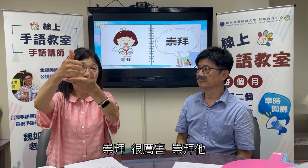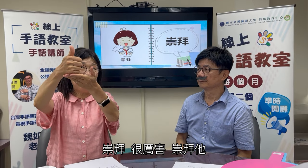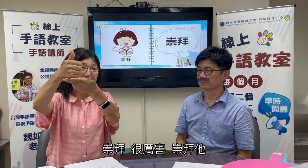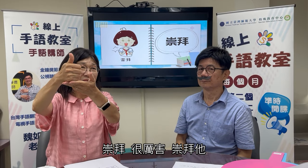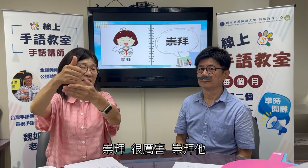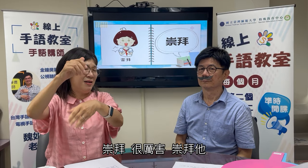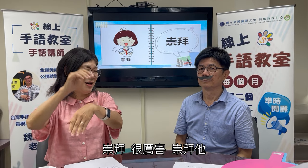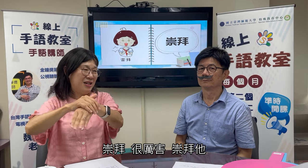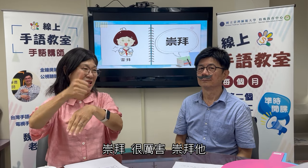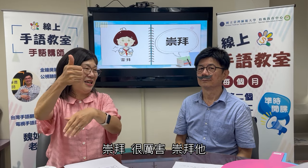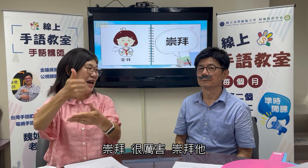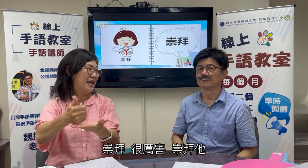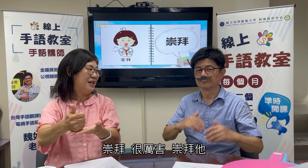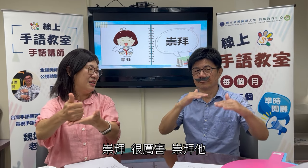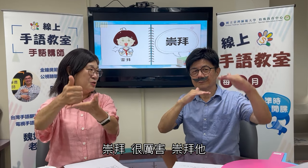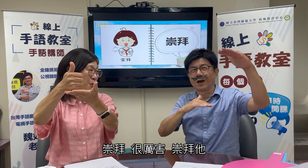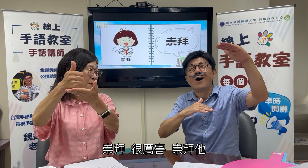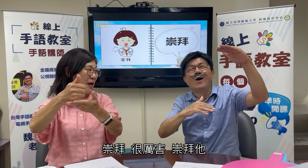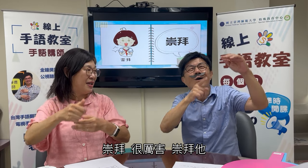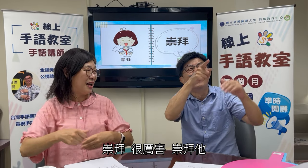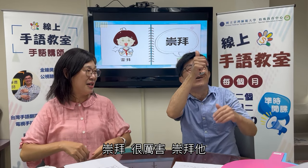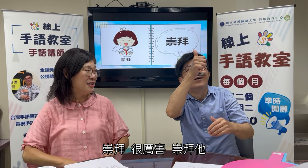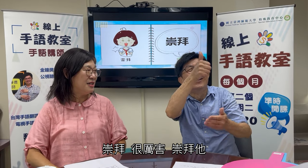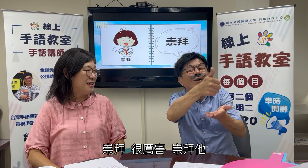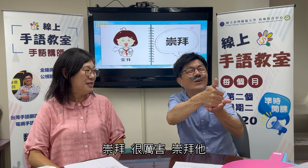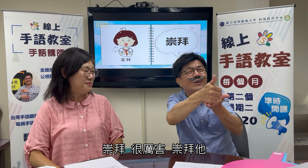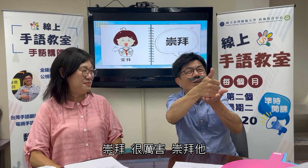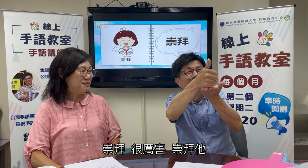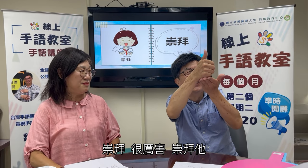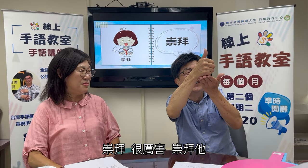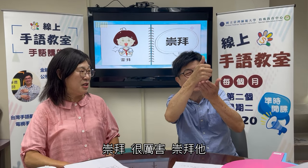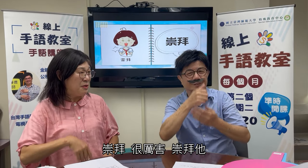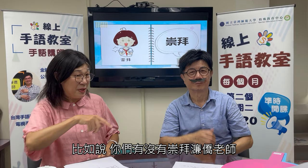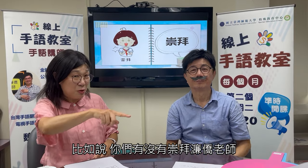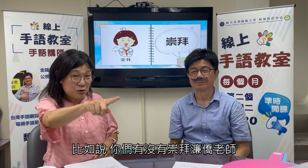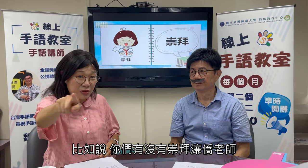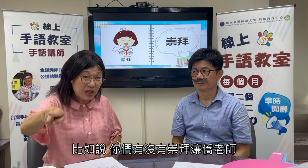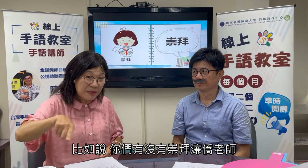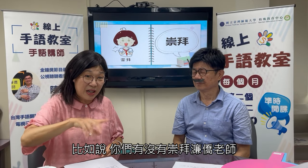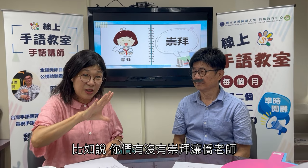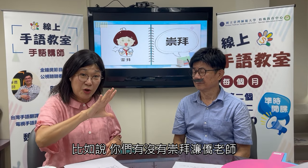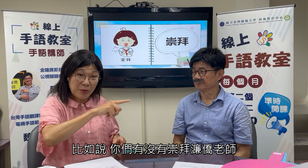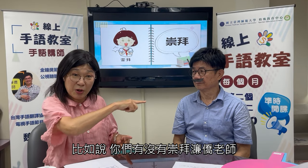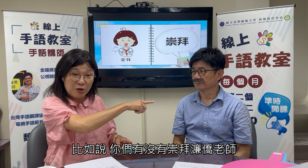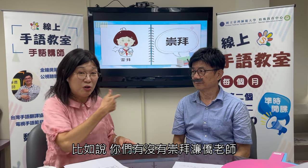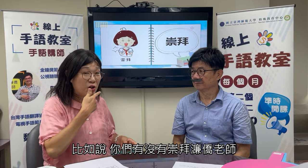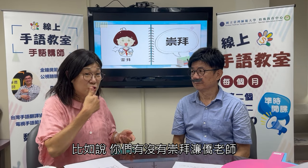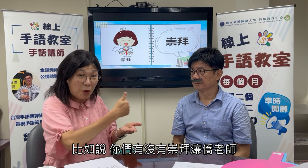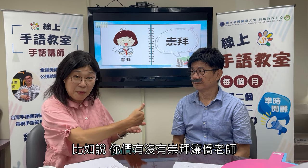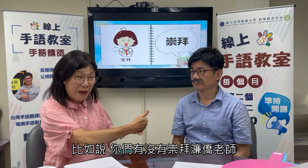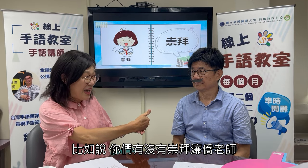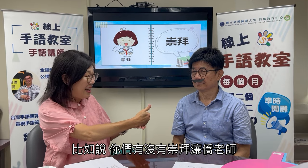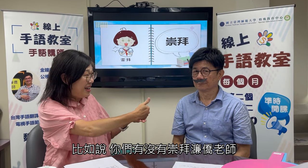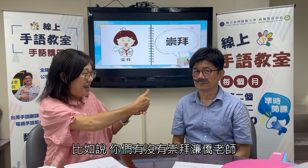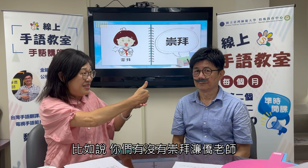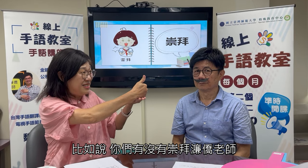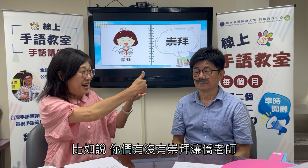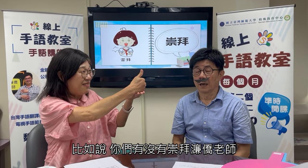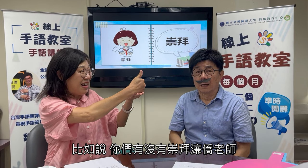崇拜很厉害，崇拜他。比如说你们有没有崇拜连桥老